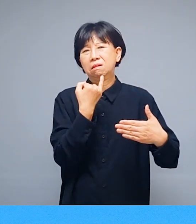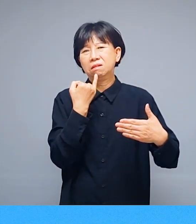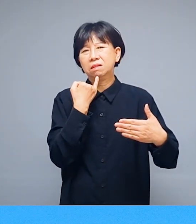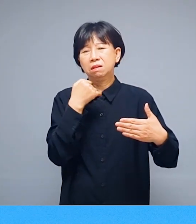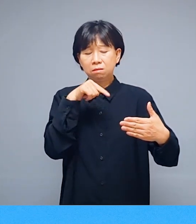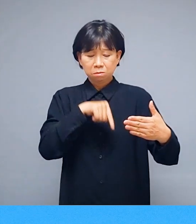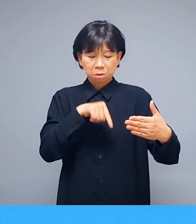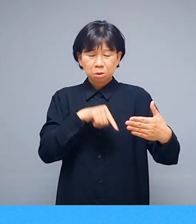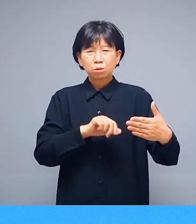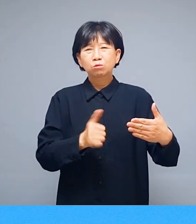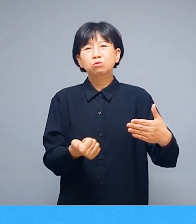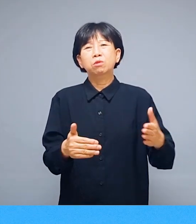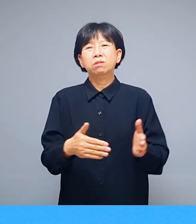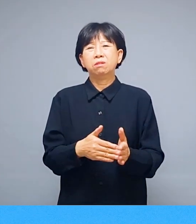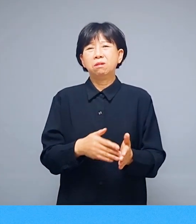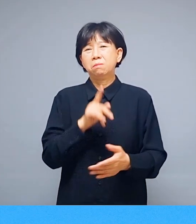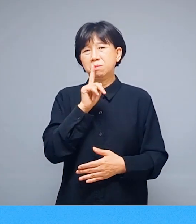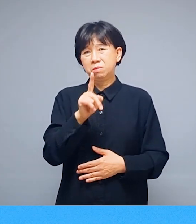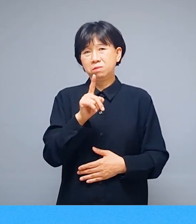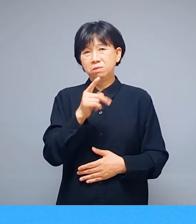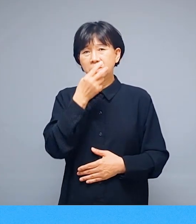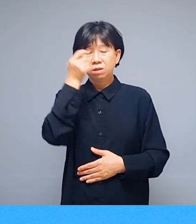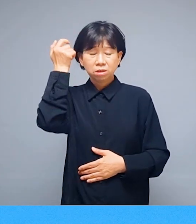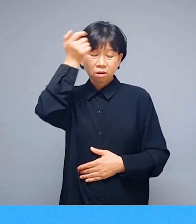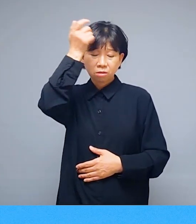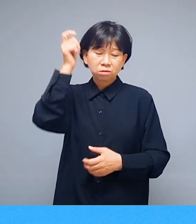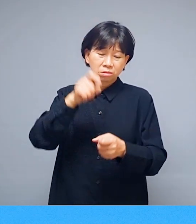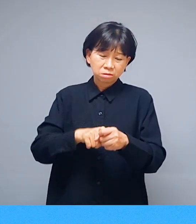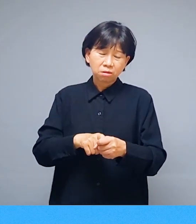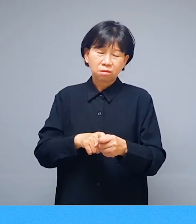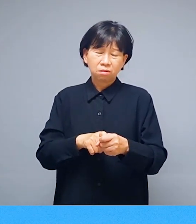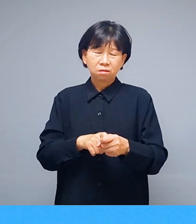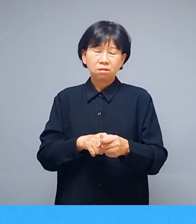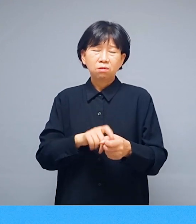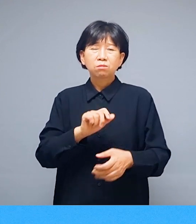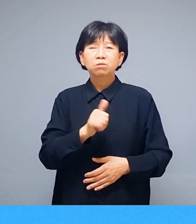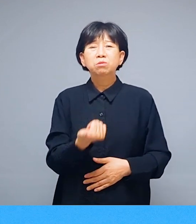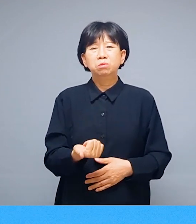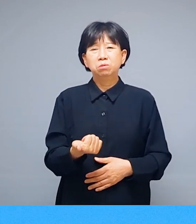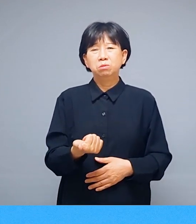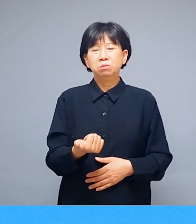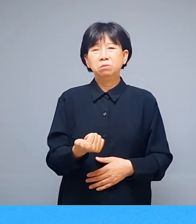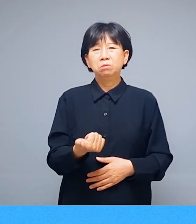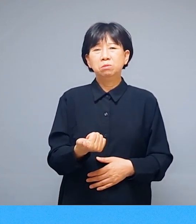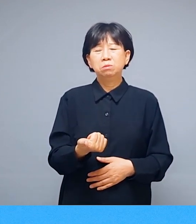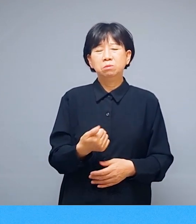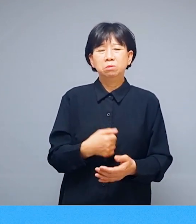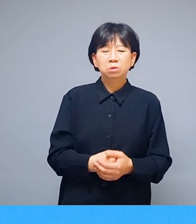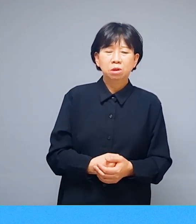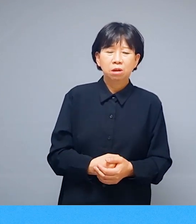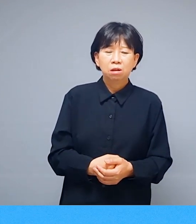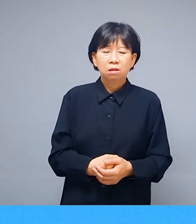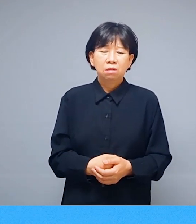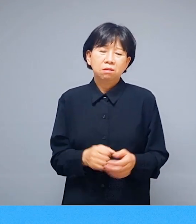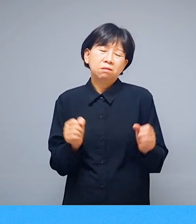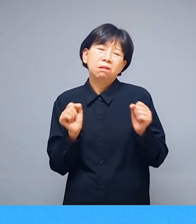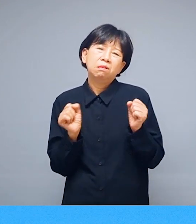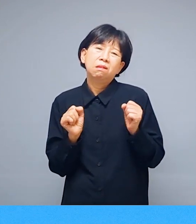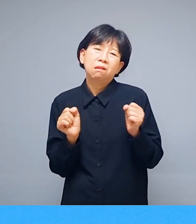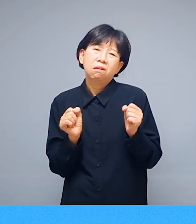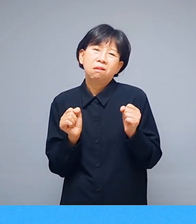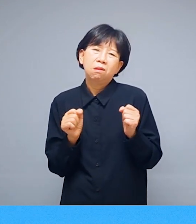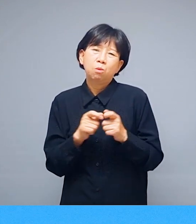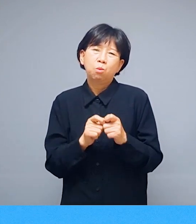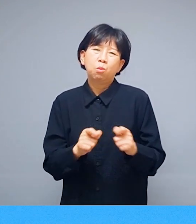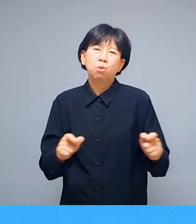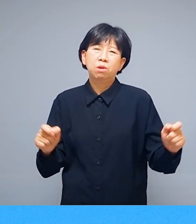보이지만 주님 보시기에는 영적으로 좀 다운되어 있는, 영적으로 어떤 온기가 사라진 지